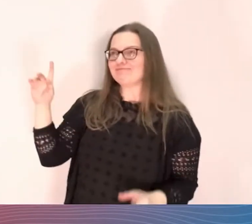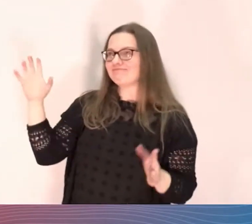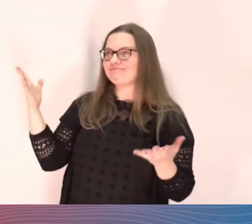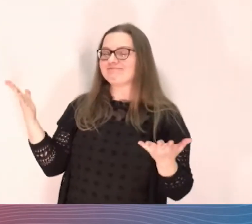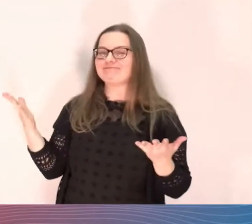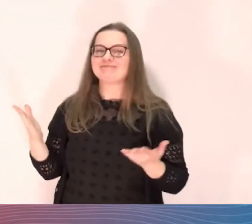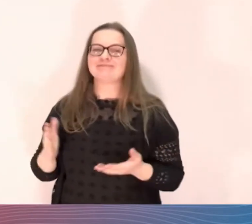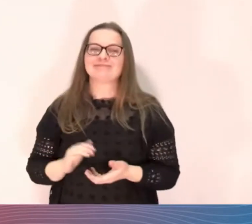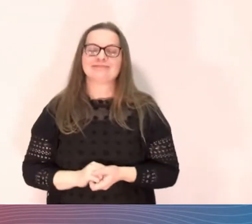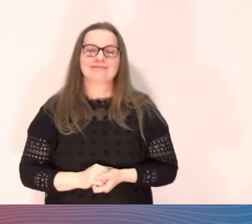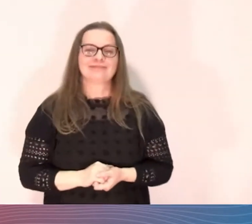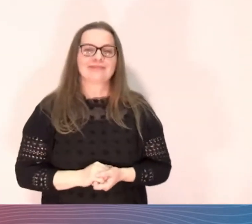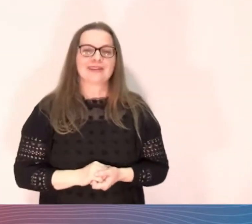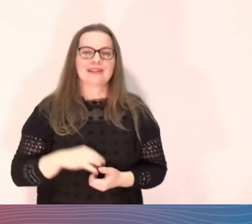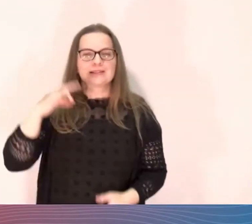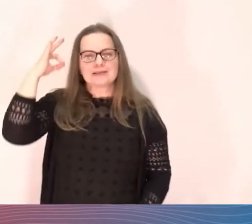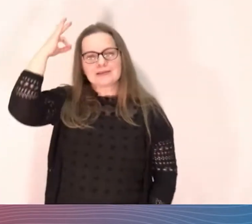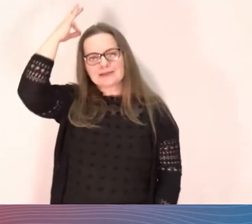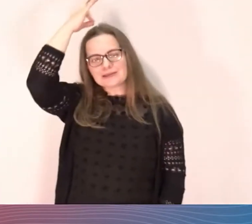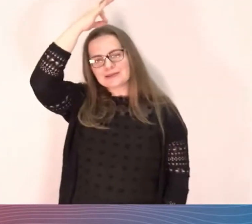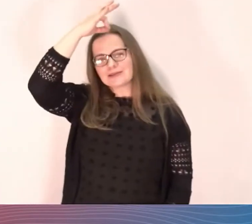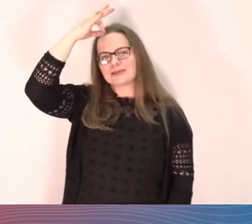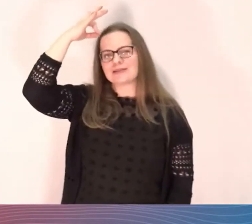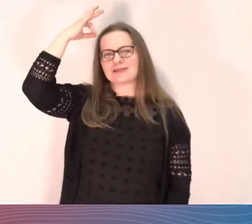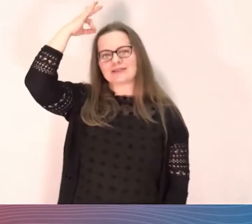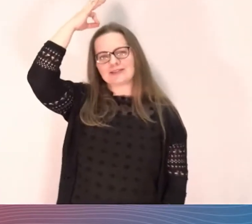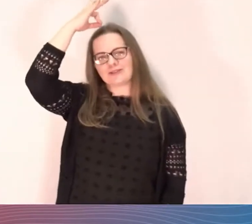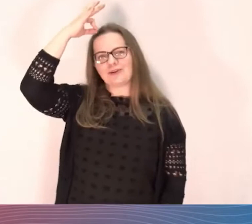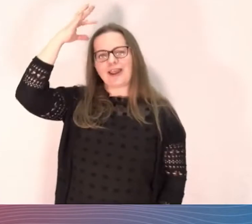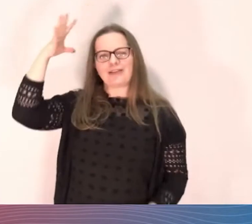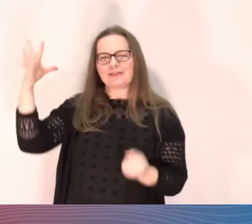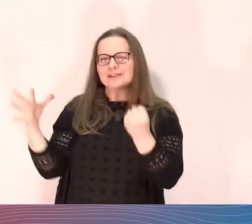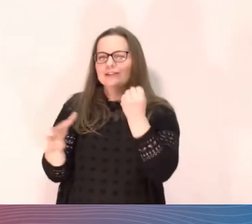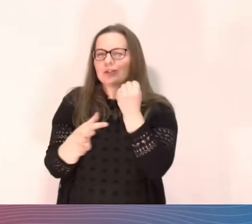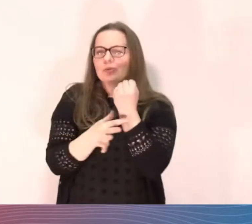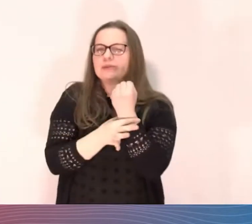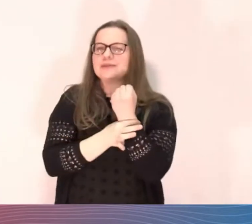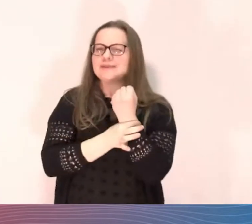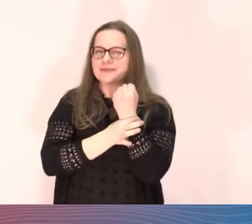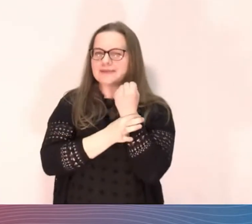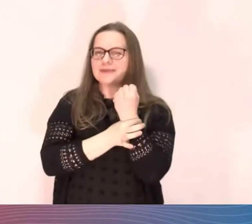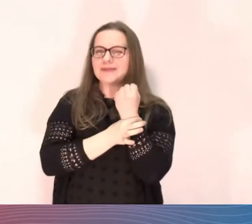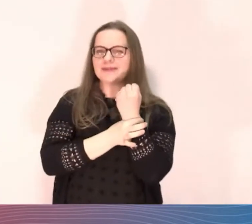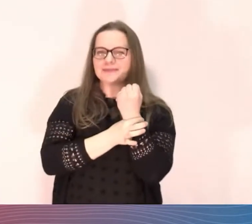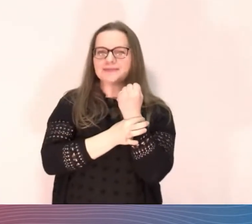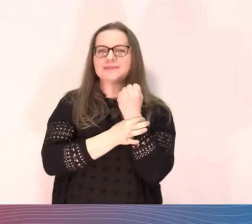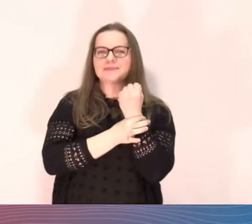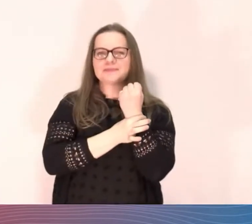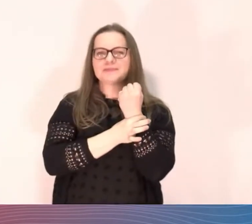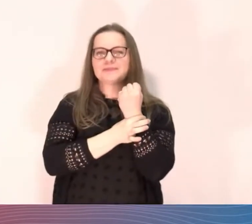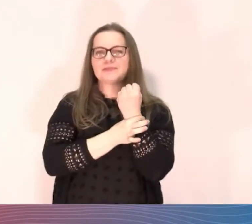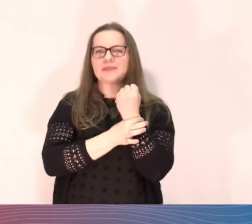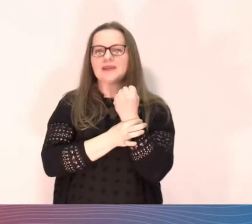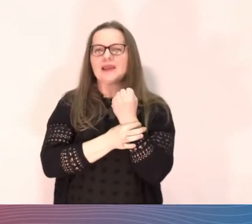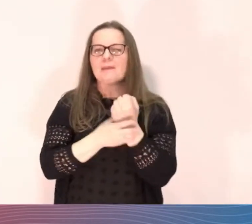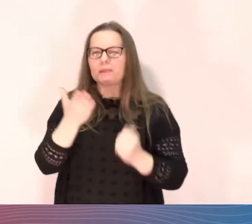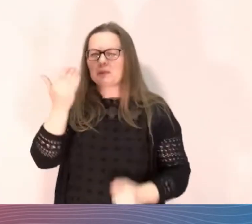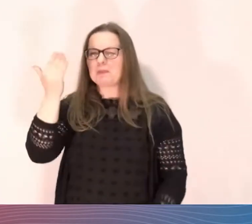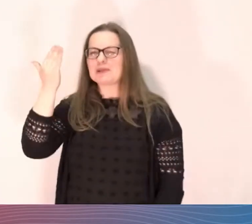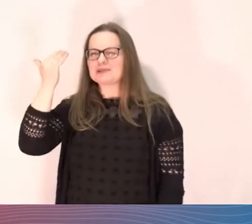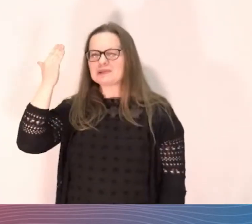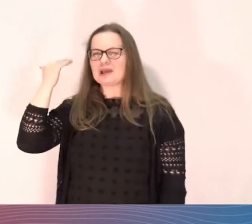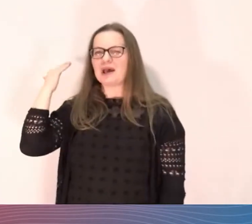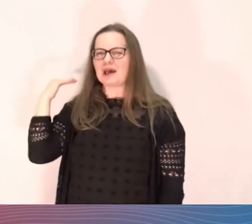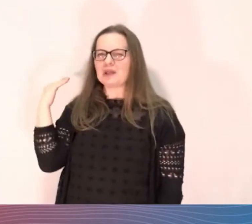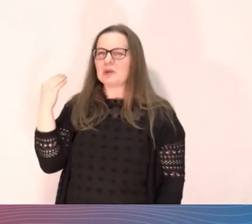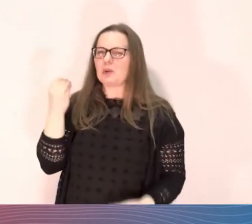E o Espírito Santo é o penhor, é a garantia, como antigamente negociava a